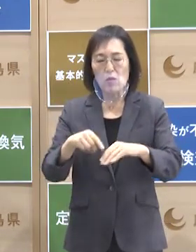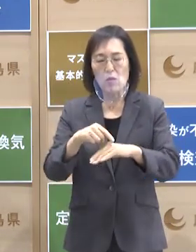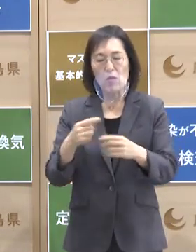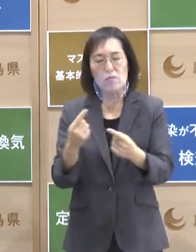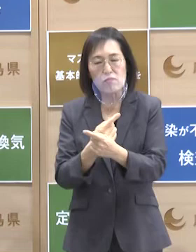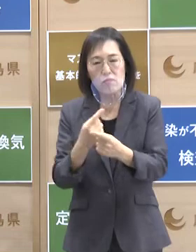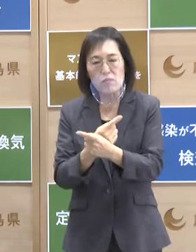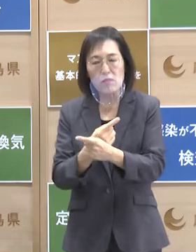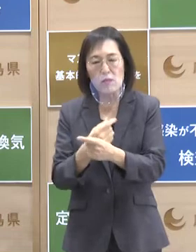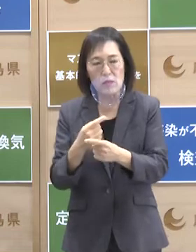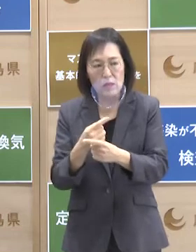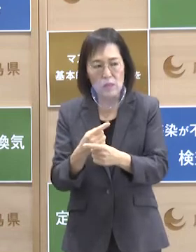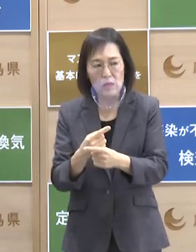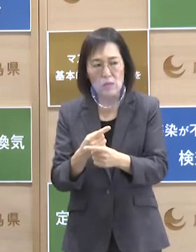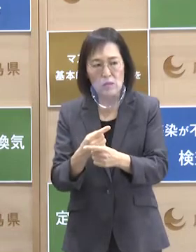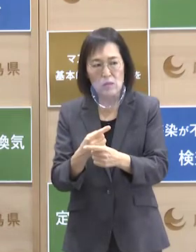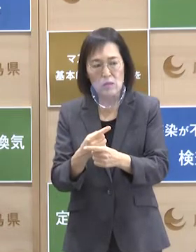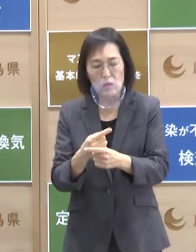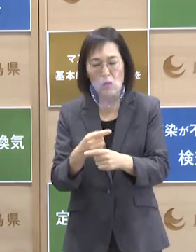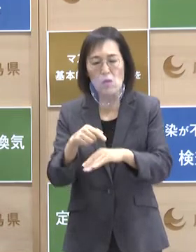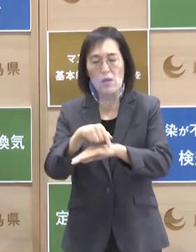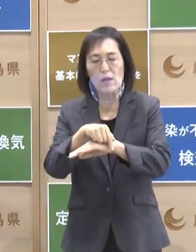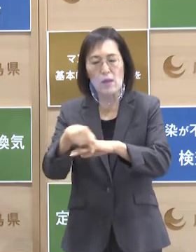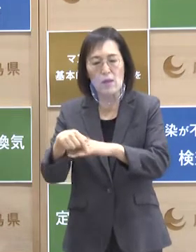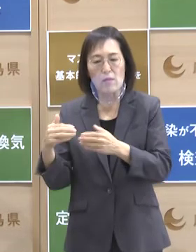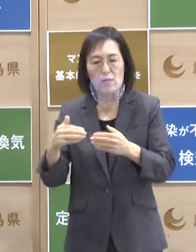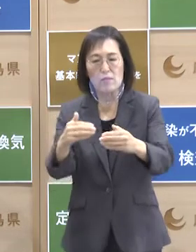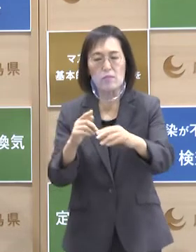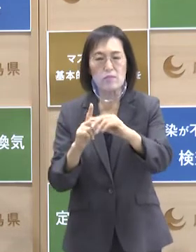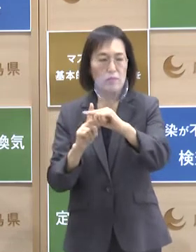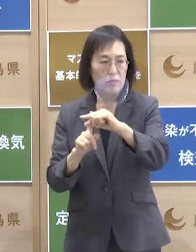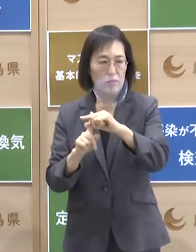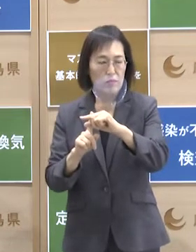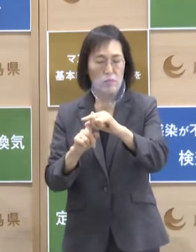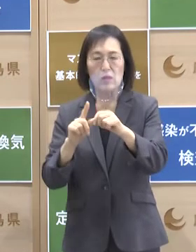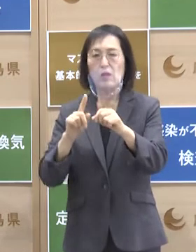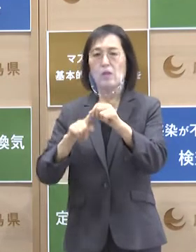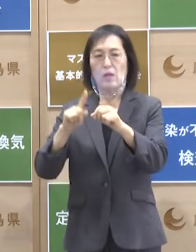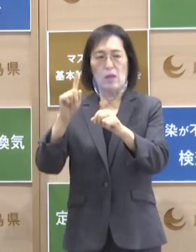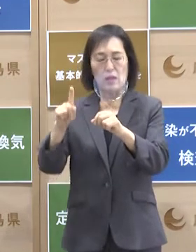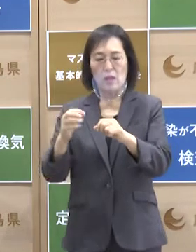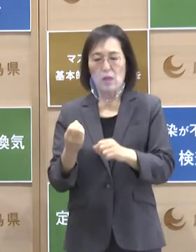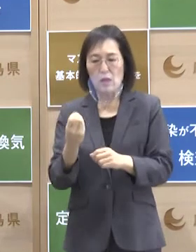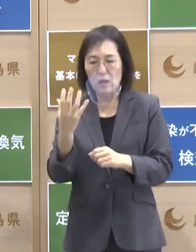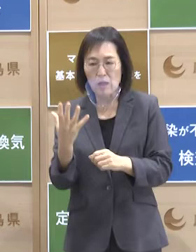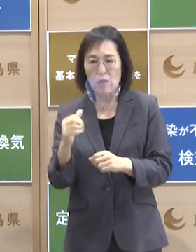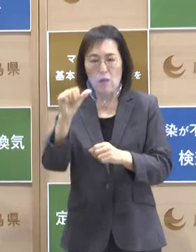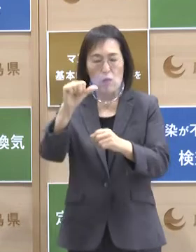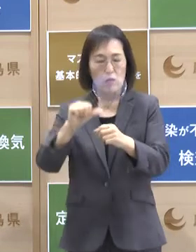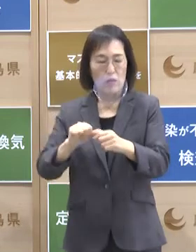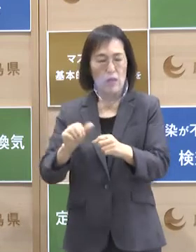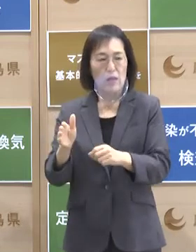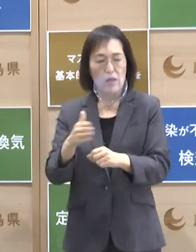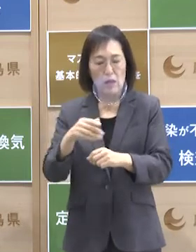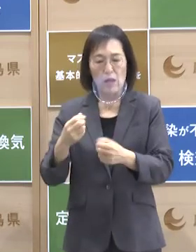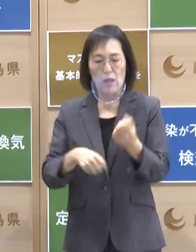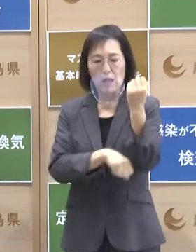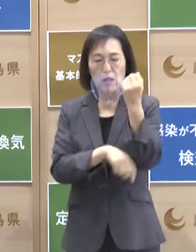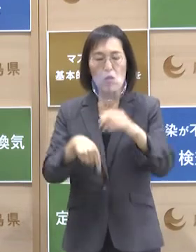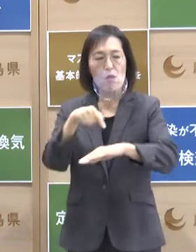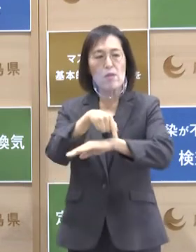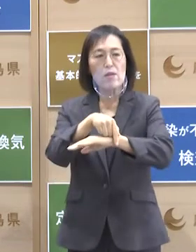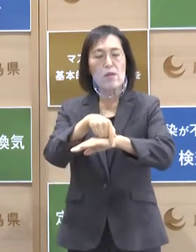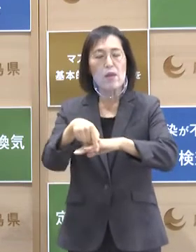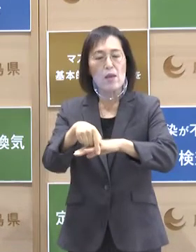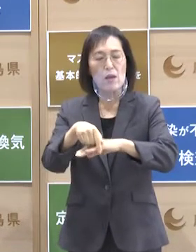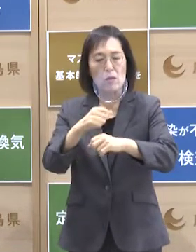の検討策定が進んでいます。来年令和5年度からは基本計画の